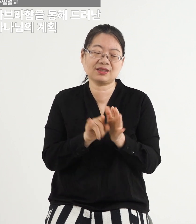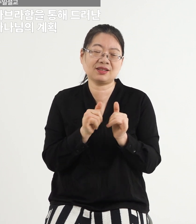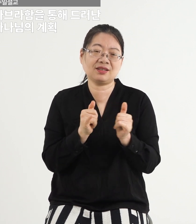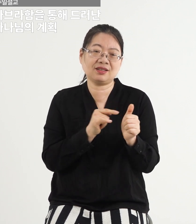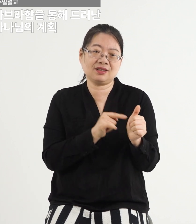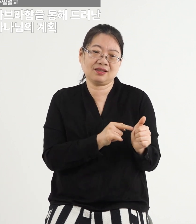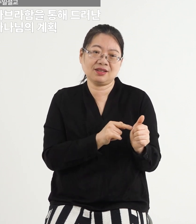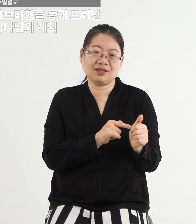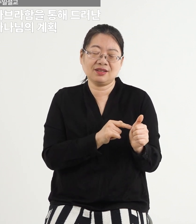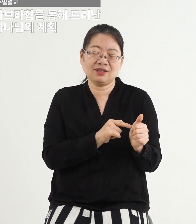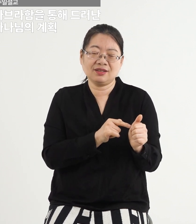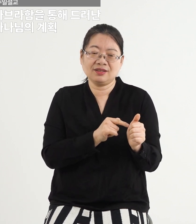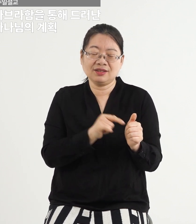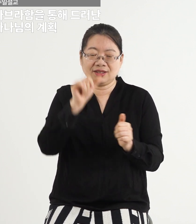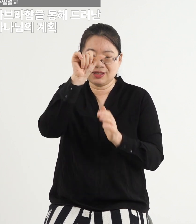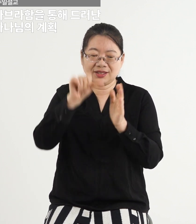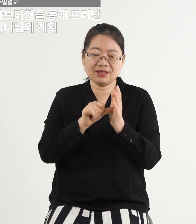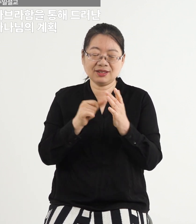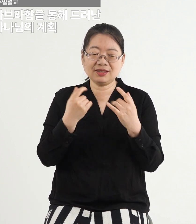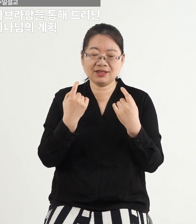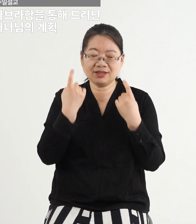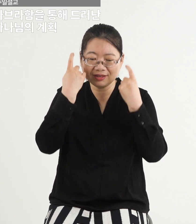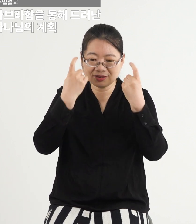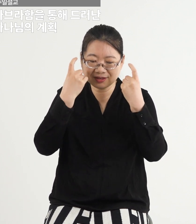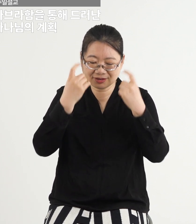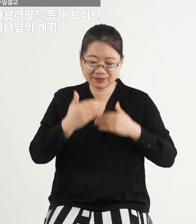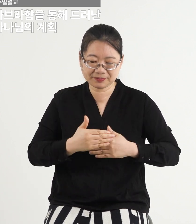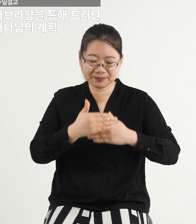신앙인들의 여정이에요. 돌아보면